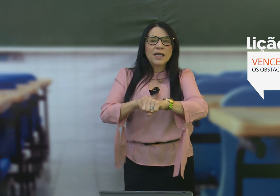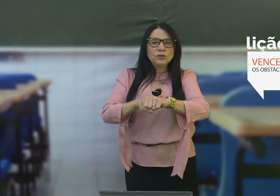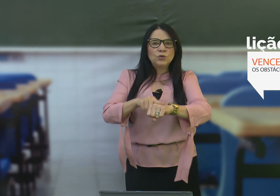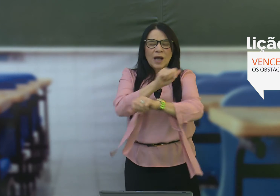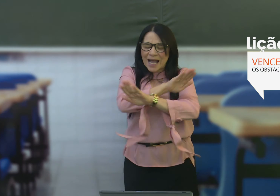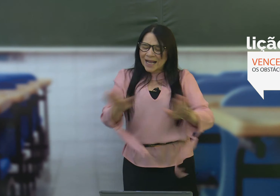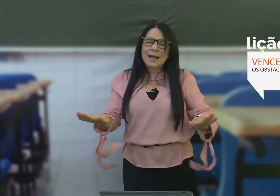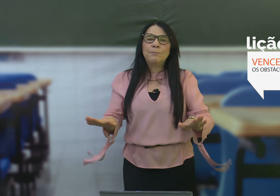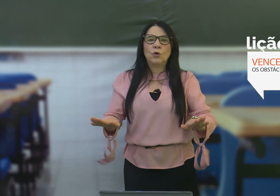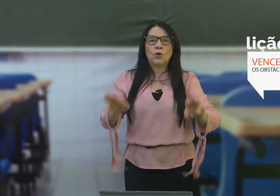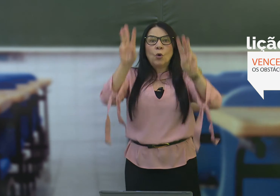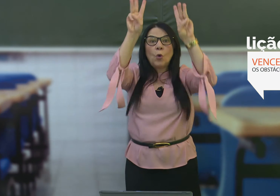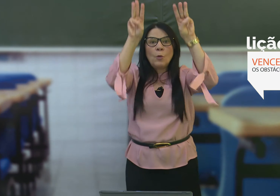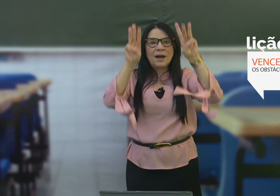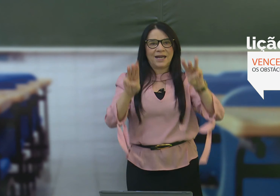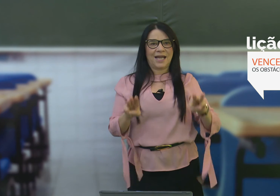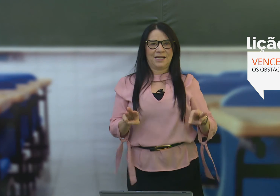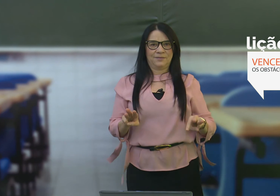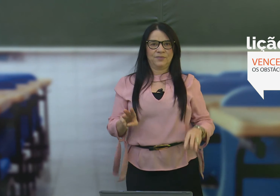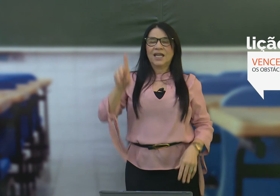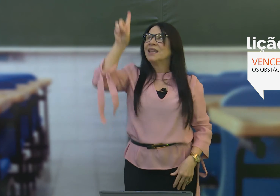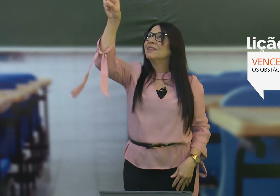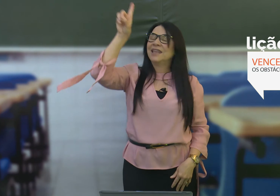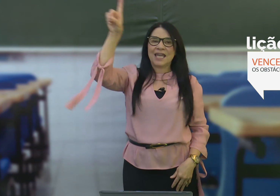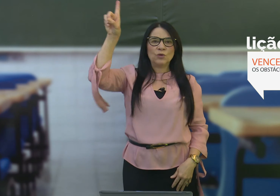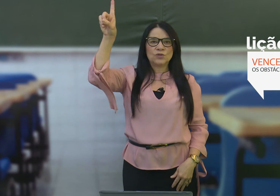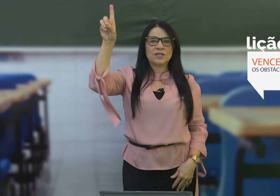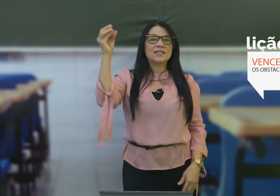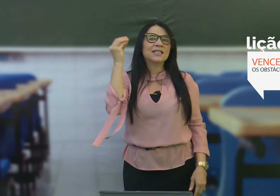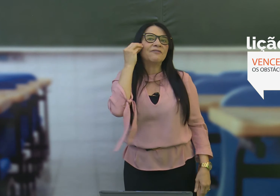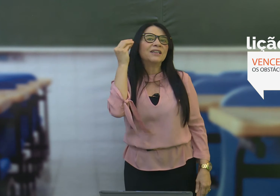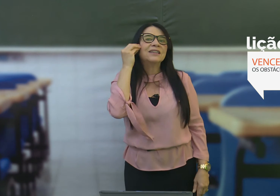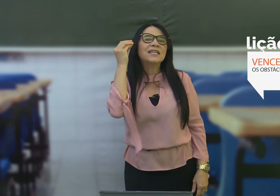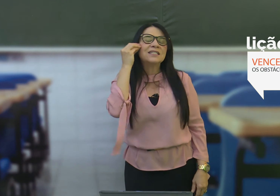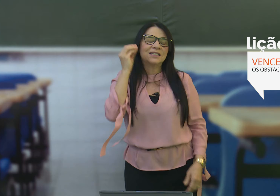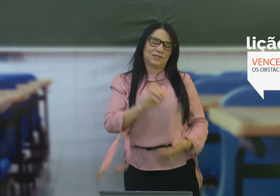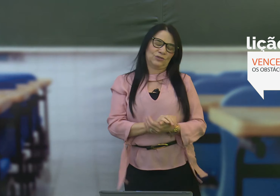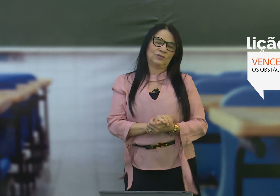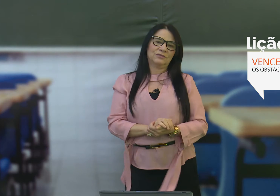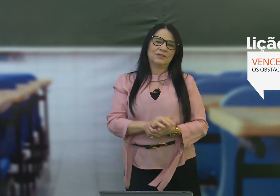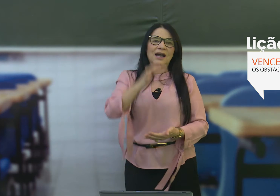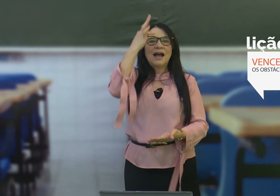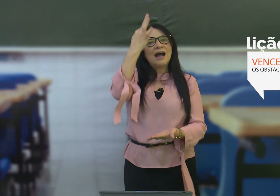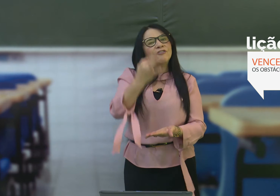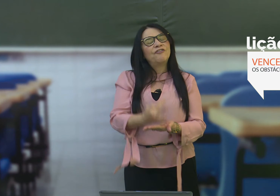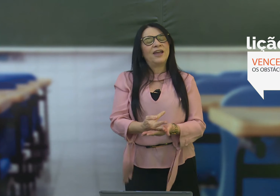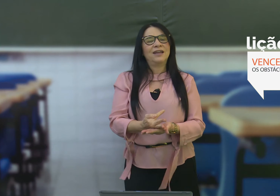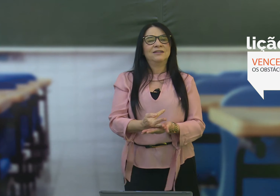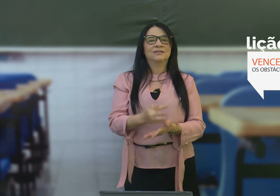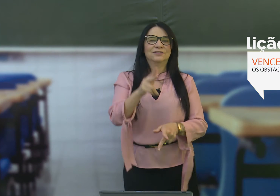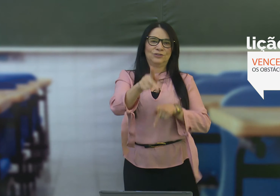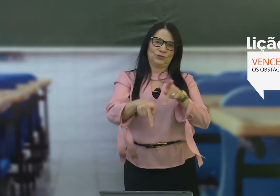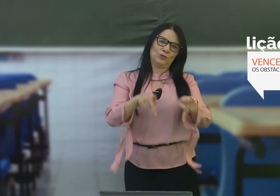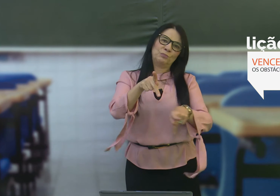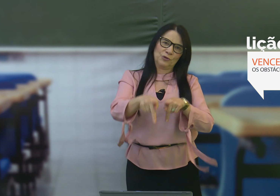Quando acabou o maná, Deus estava testando a fé do povo,